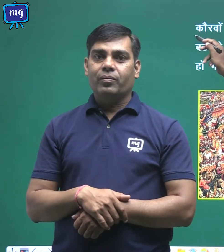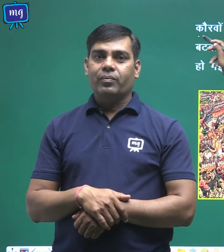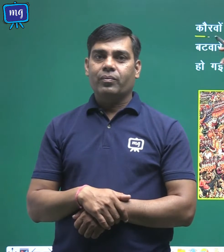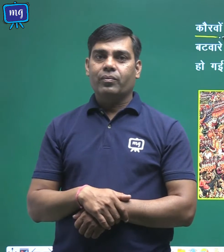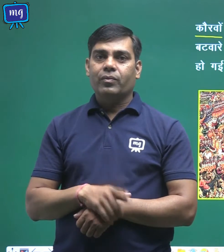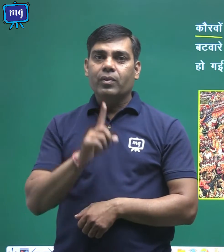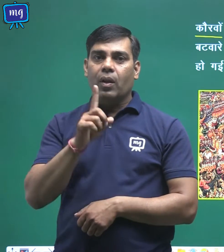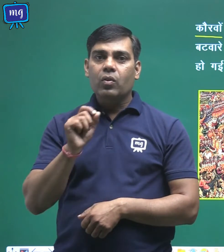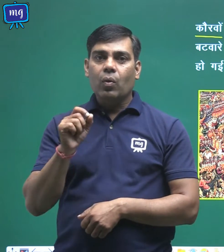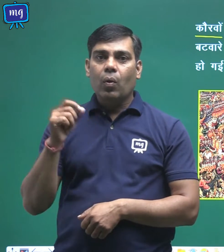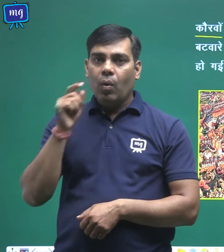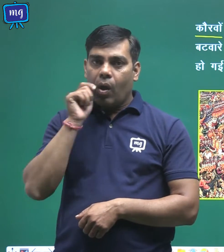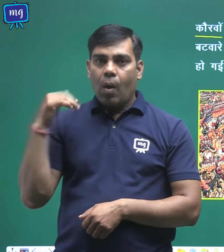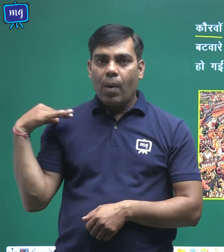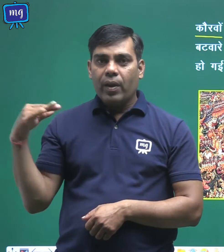कौरवों